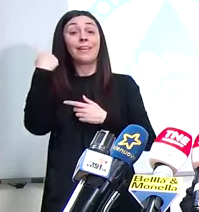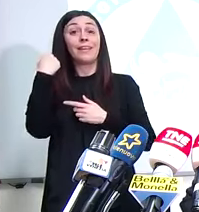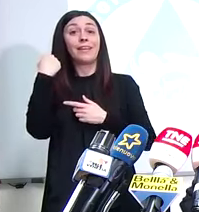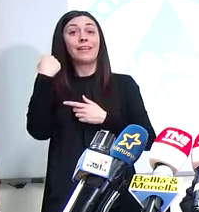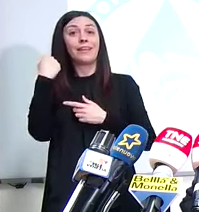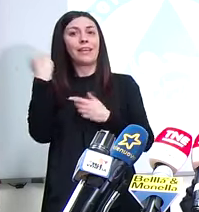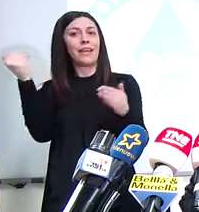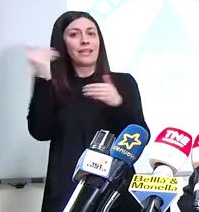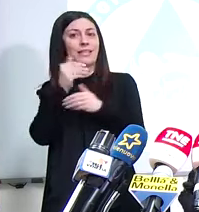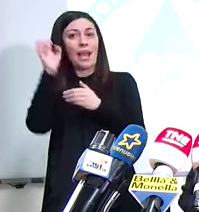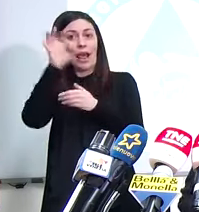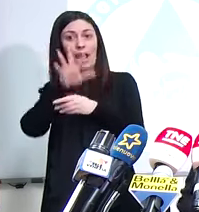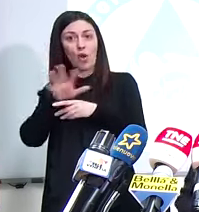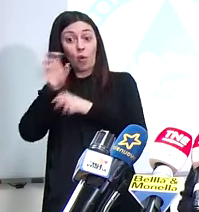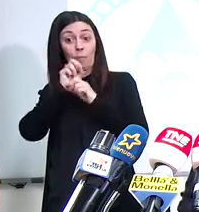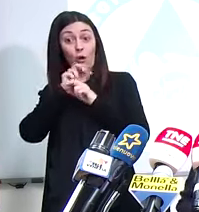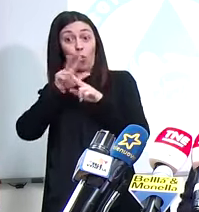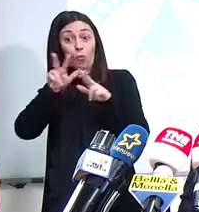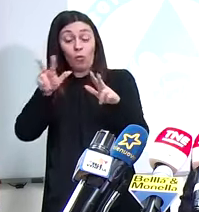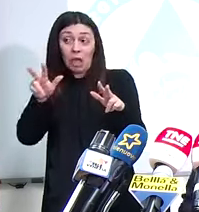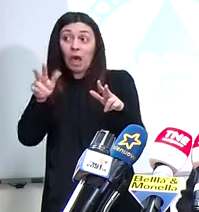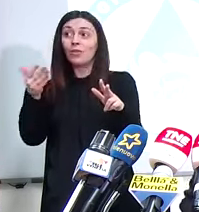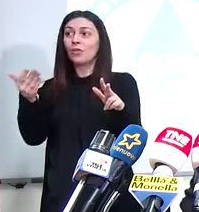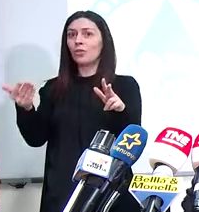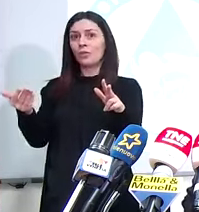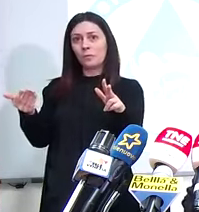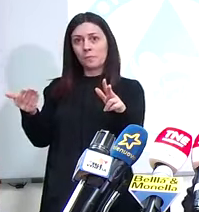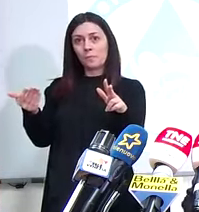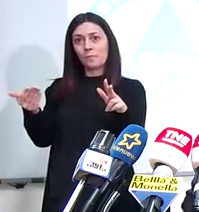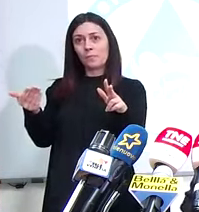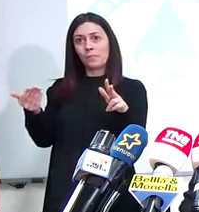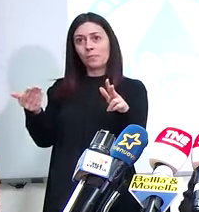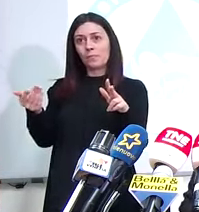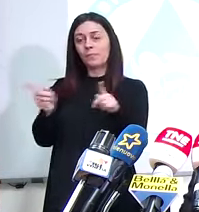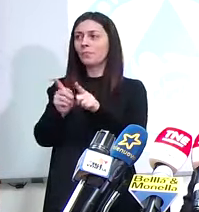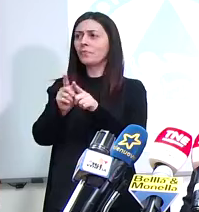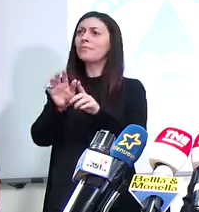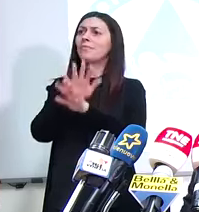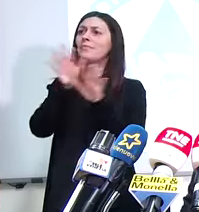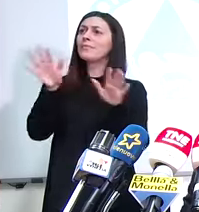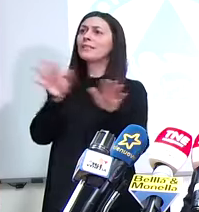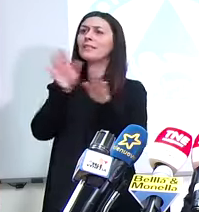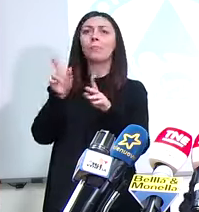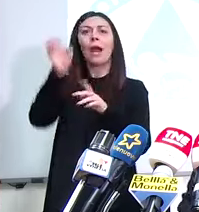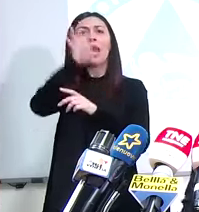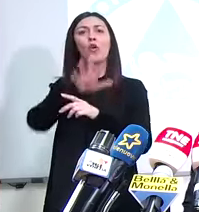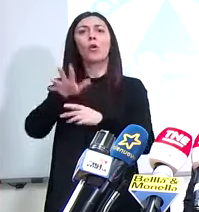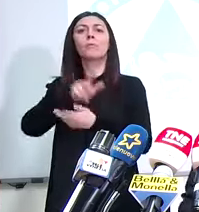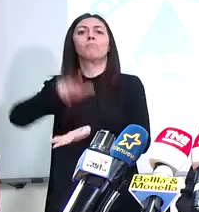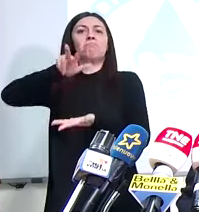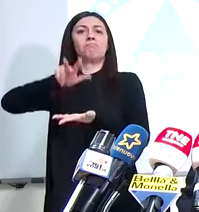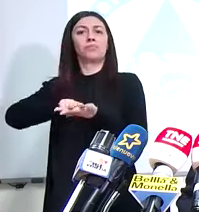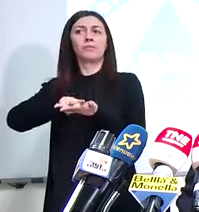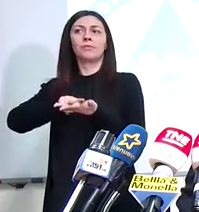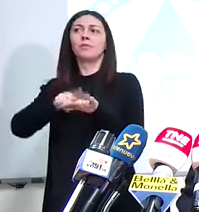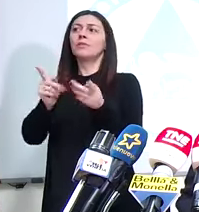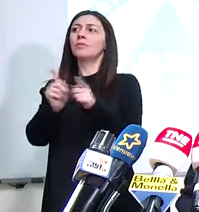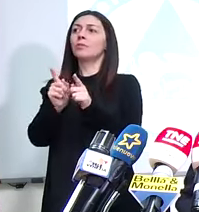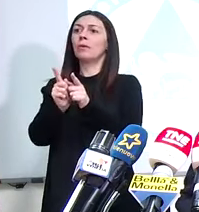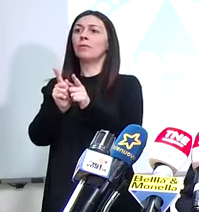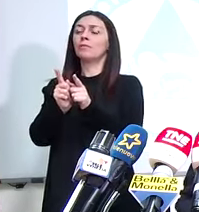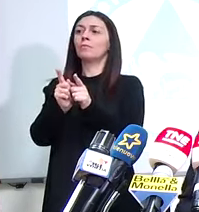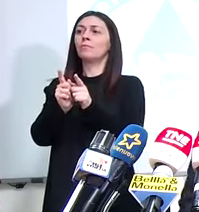che a me per me è un mezzo è una missione di dvd come si può dire di impotenza no nel senso che